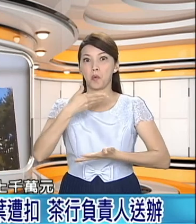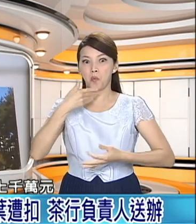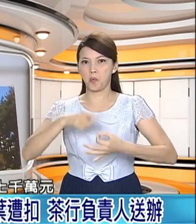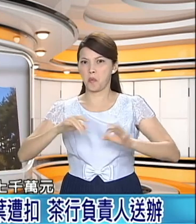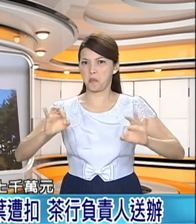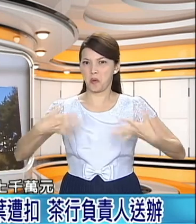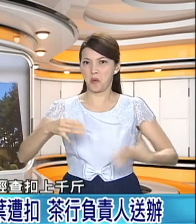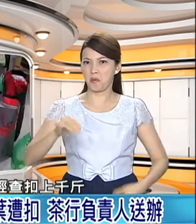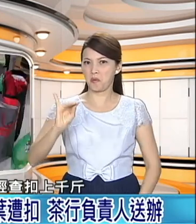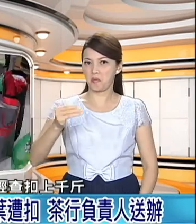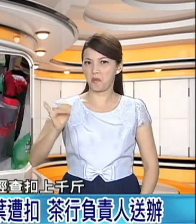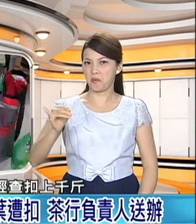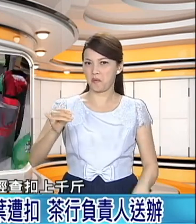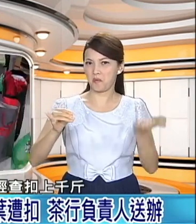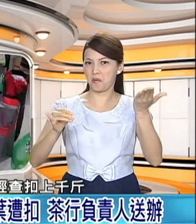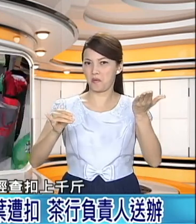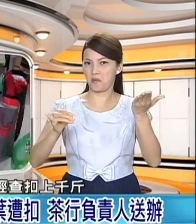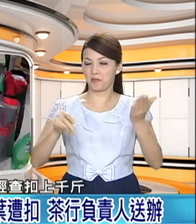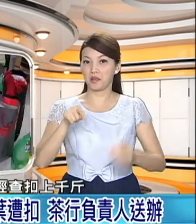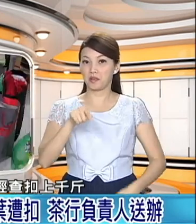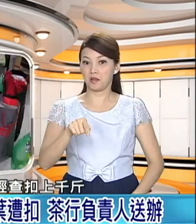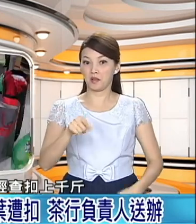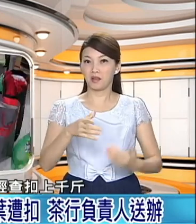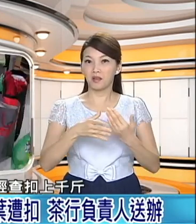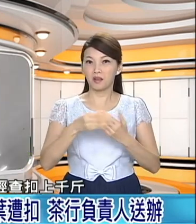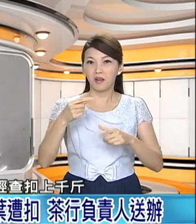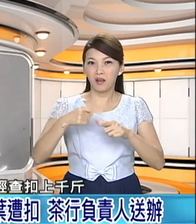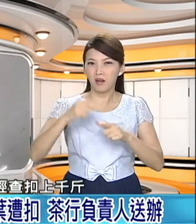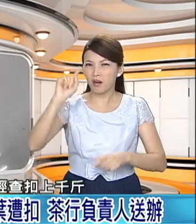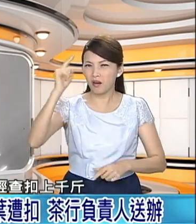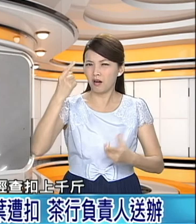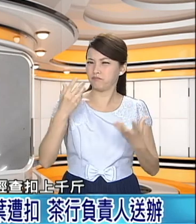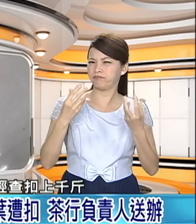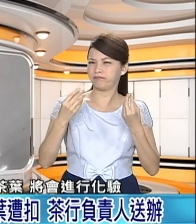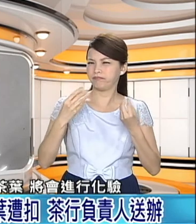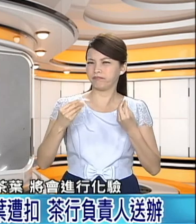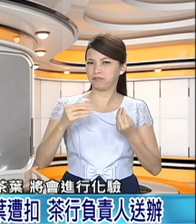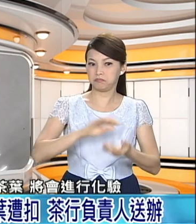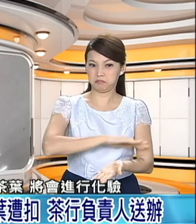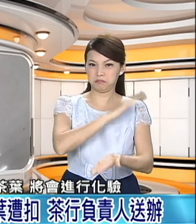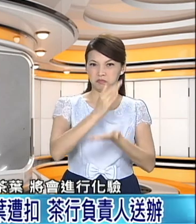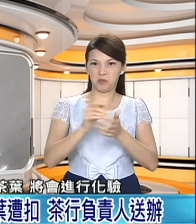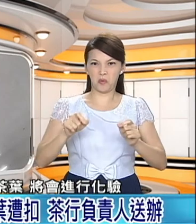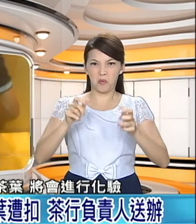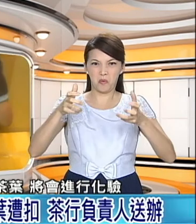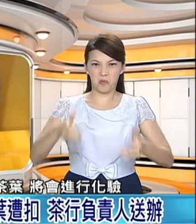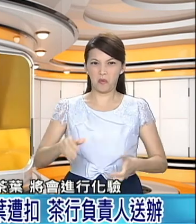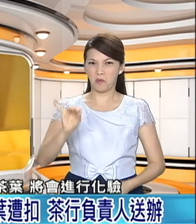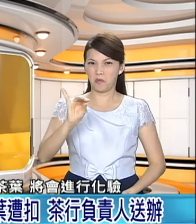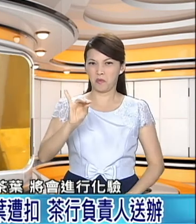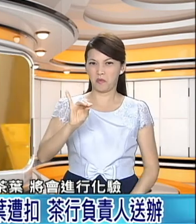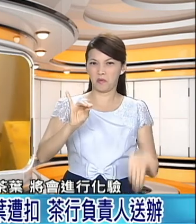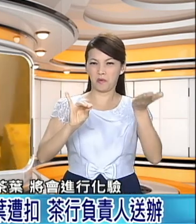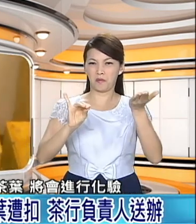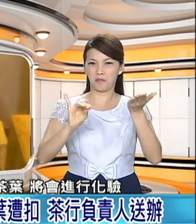而警方目前已经查扣了上千斤来路不明的茶叶，将会进行化